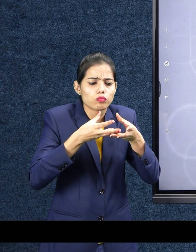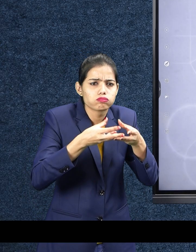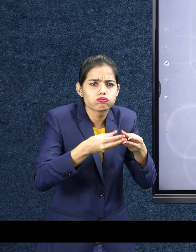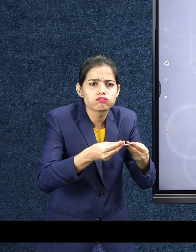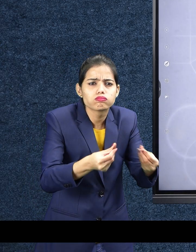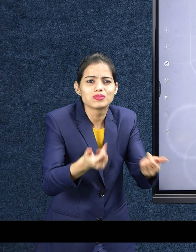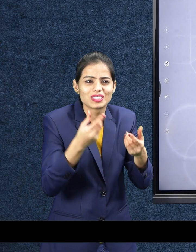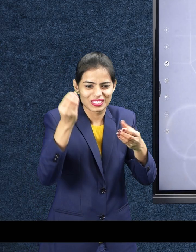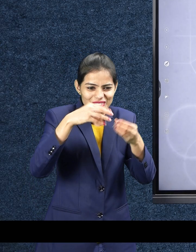वितळणे.